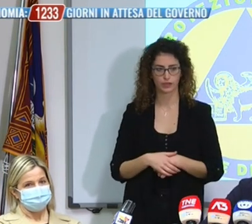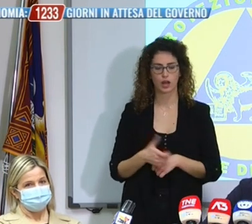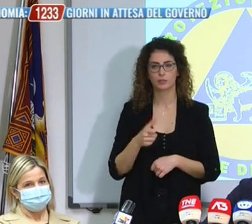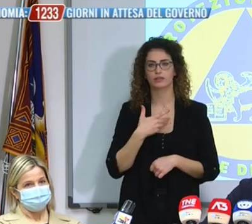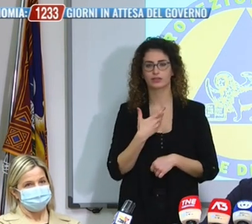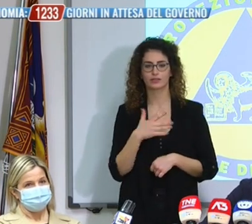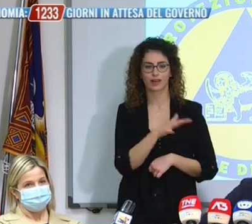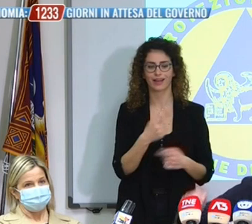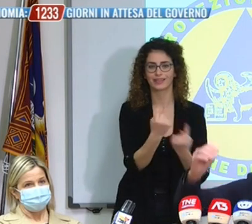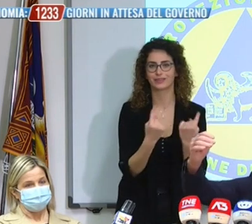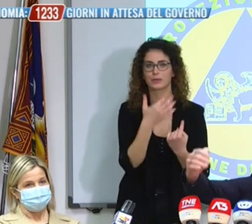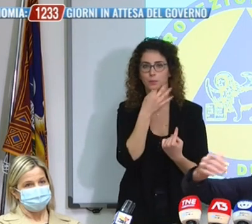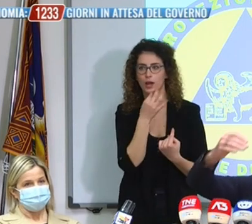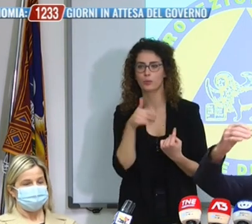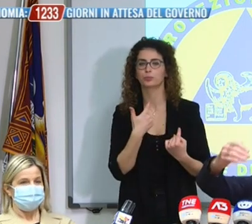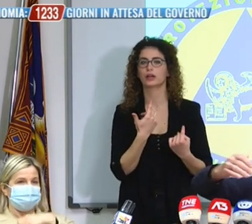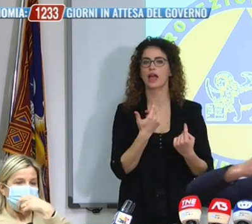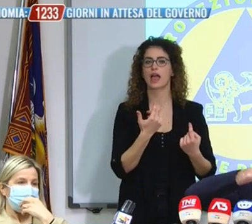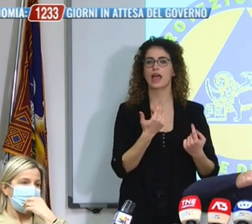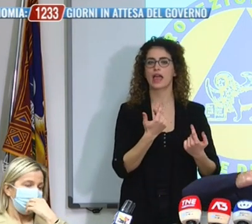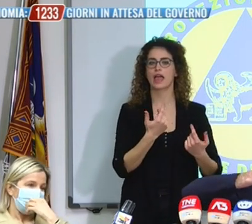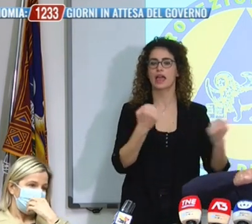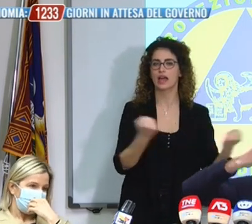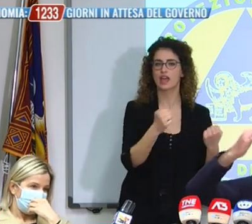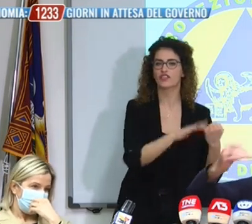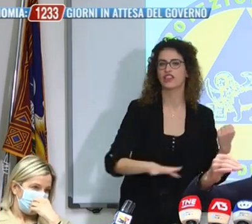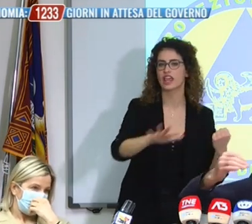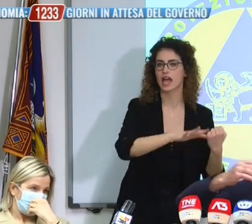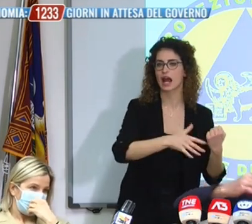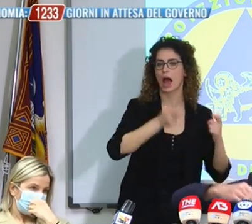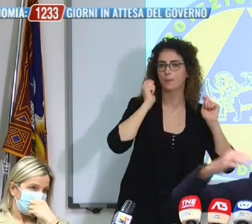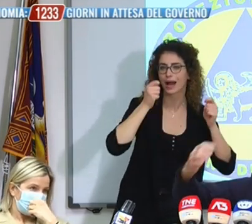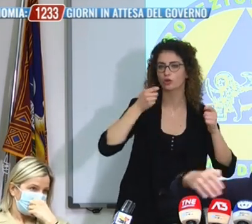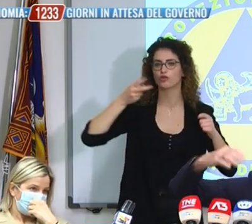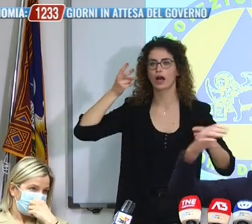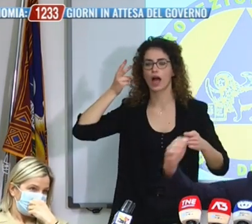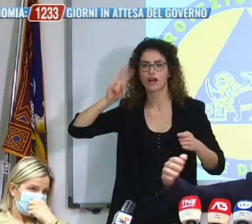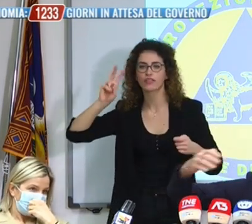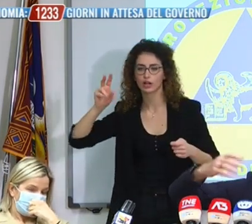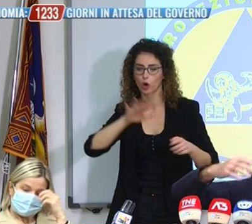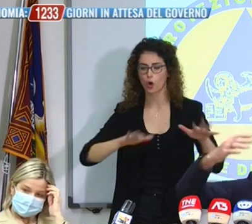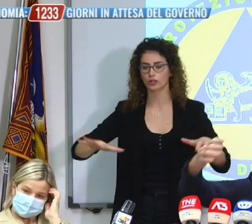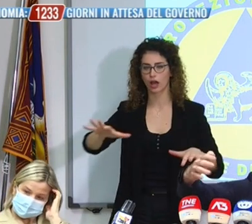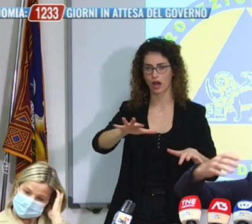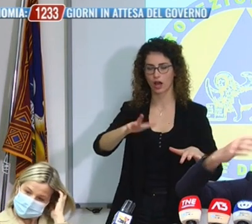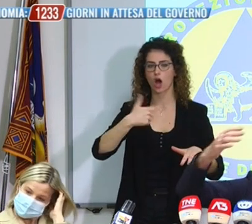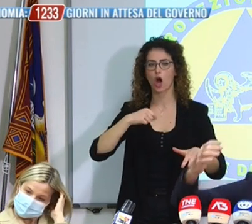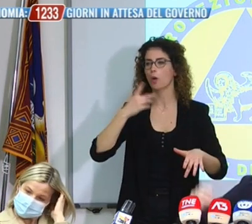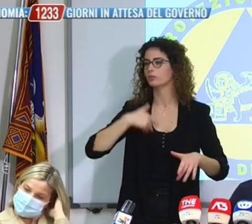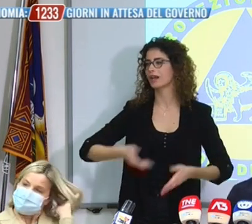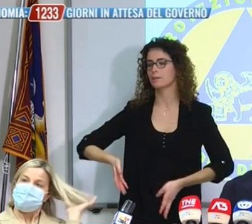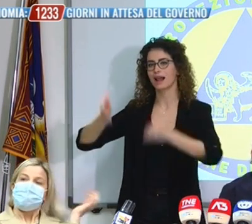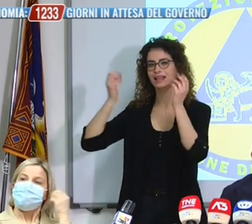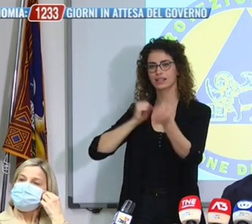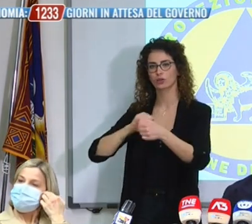realtà, penso alle realtà fieristiche di Padova, di Vicenza, di Verona, piuttosto che altri centri vaccinali nei palazzetti dello